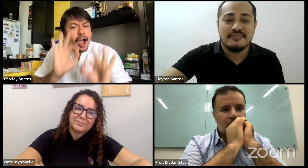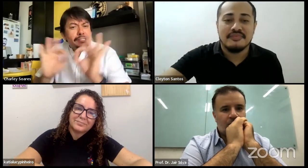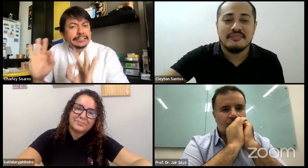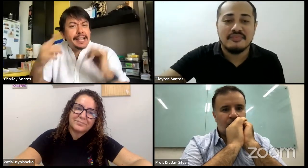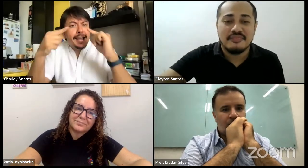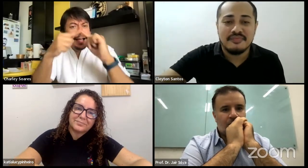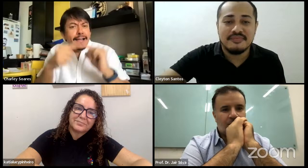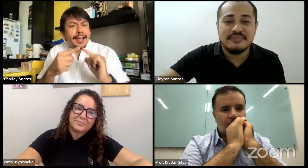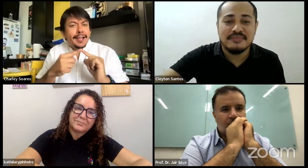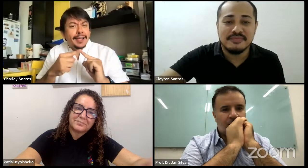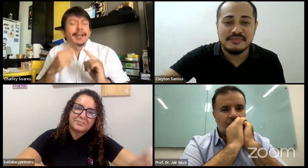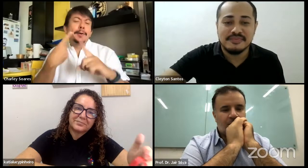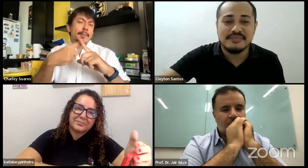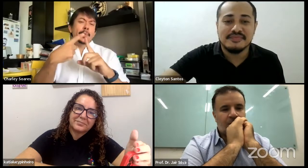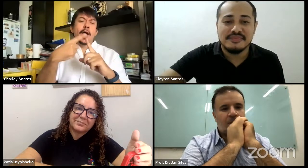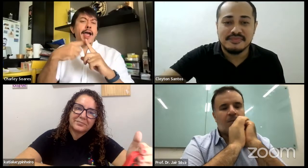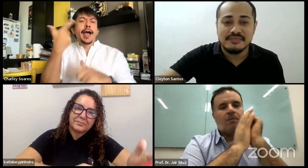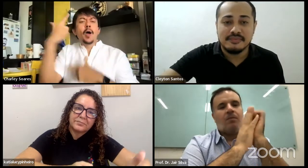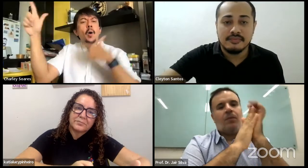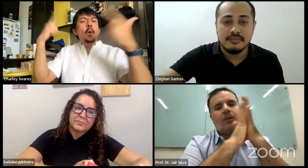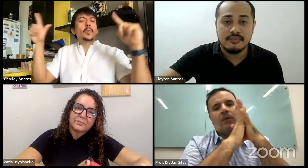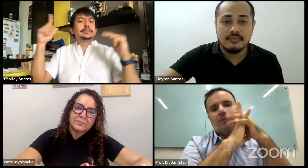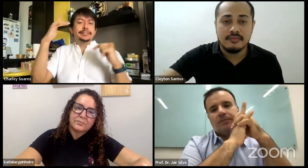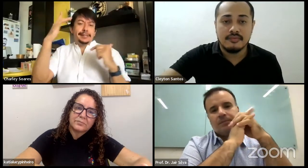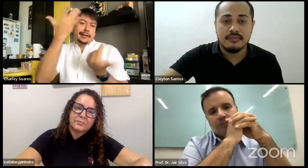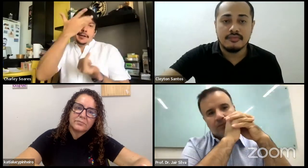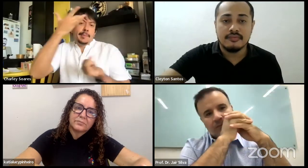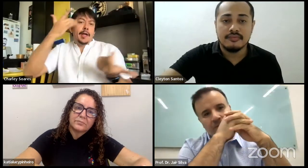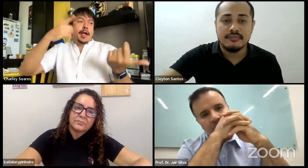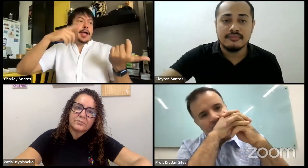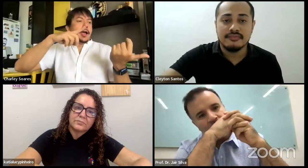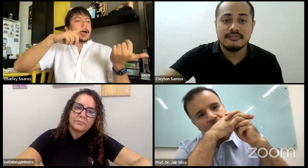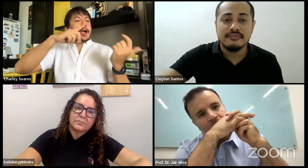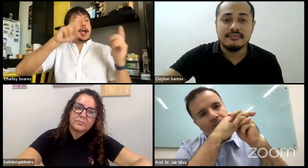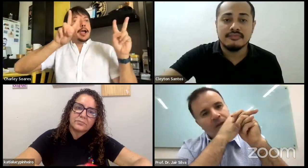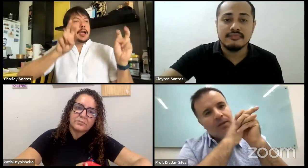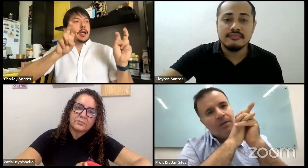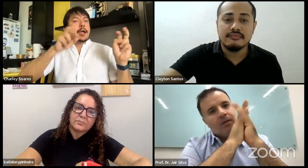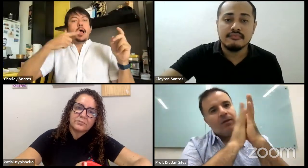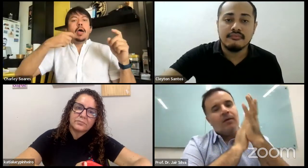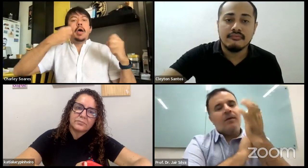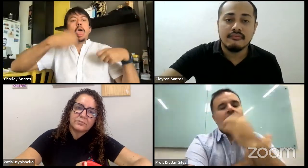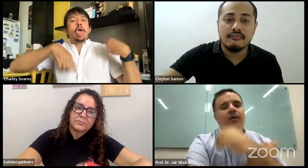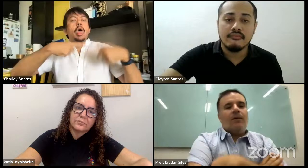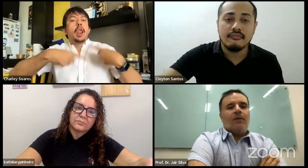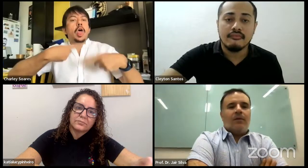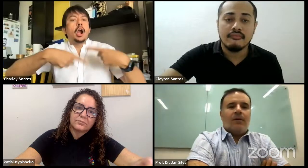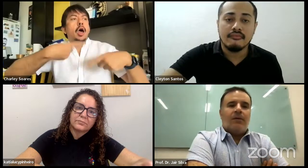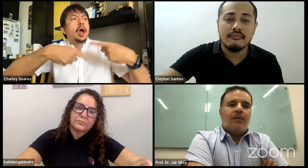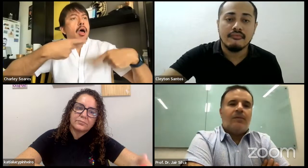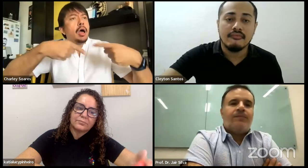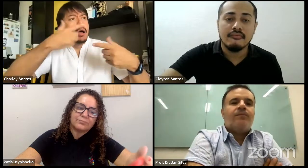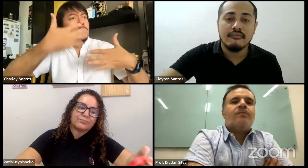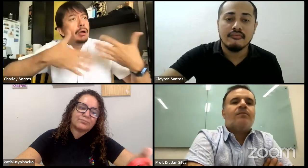né? Fez tudo corretamente, com coesão, não fugiu do tema,